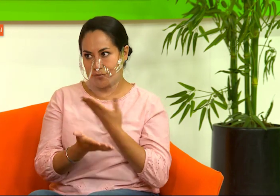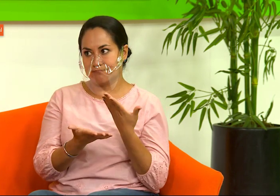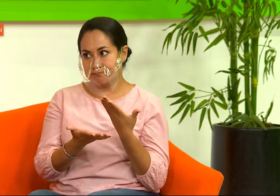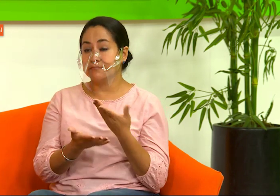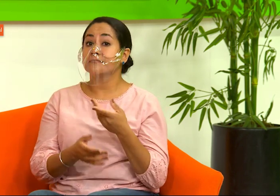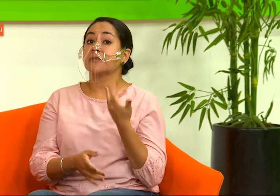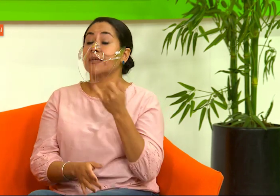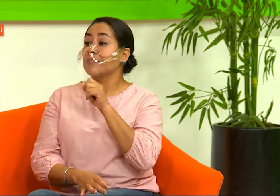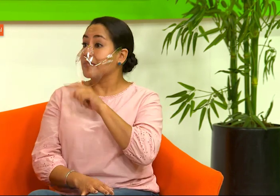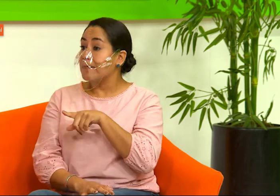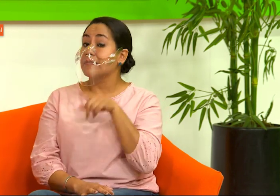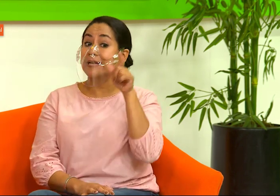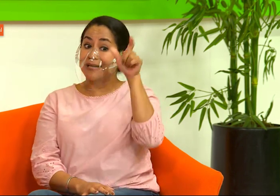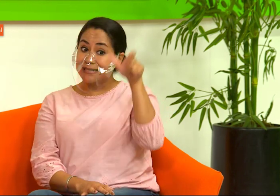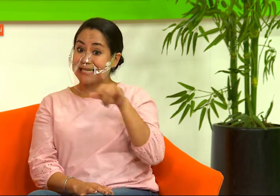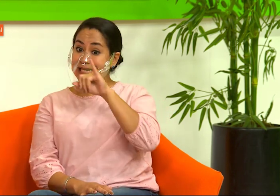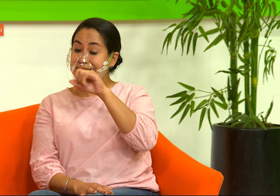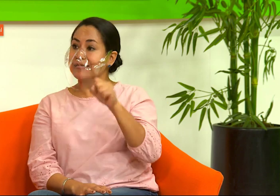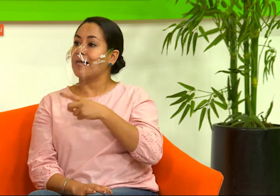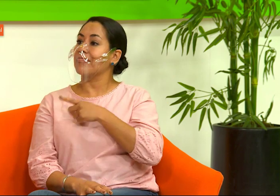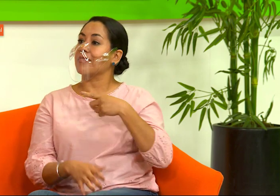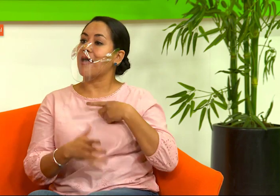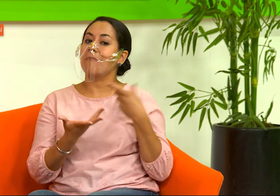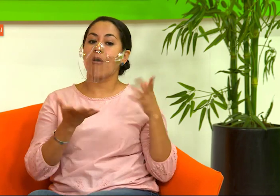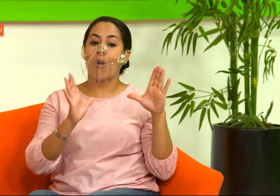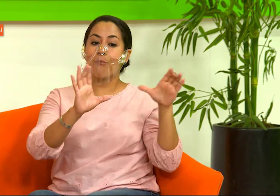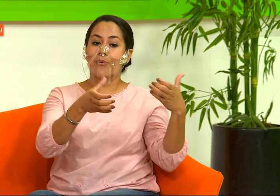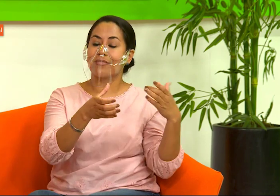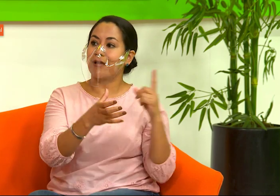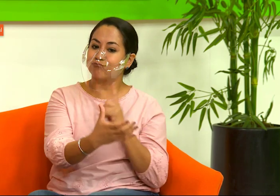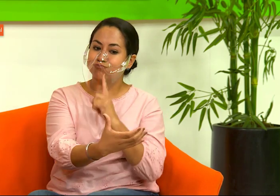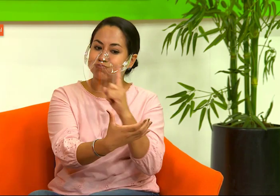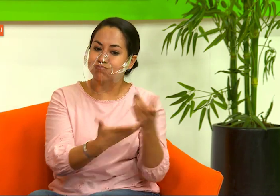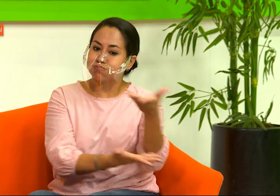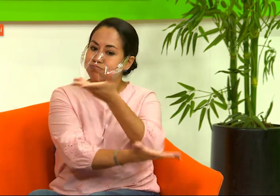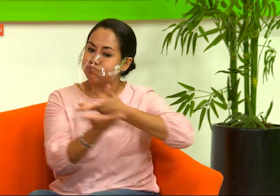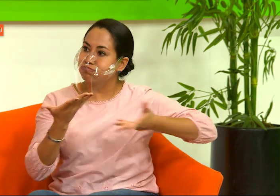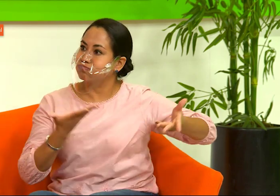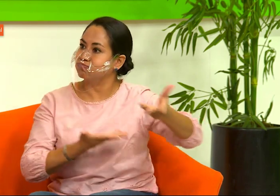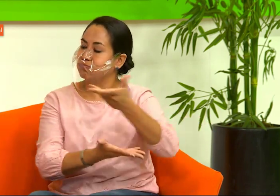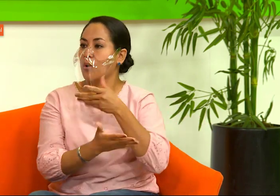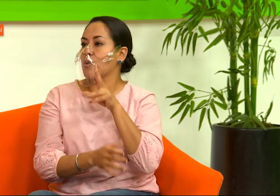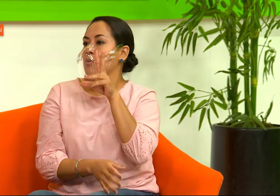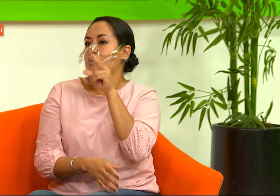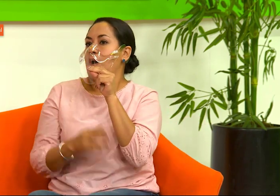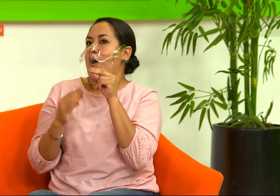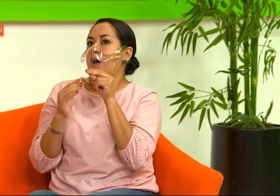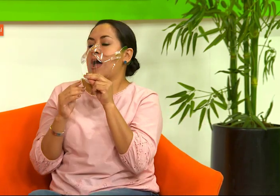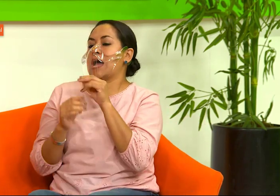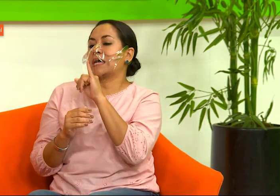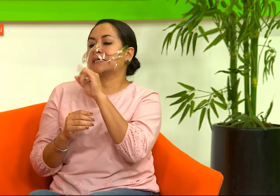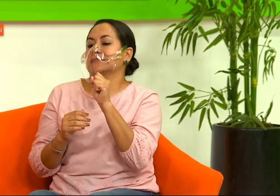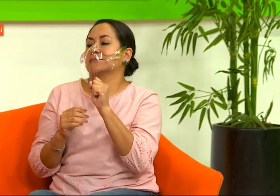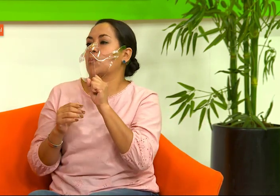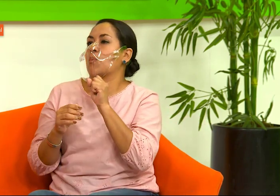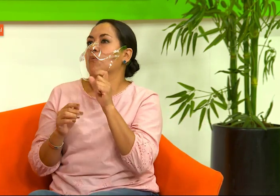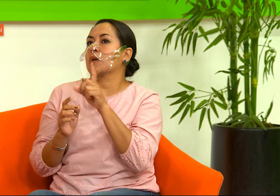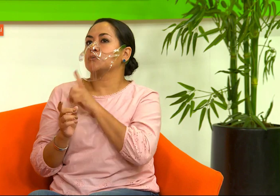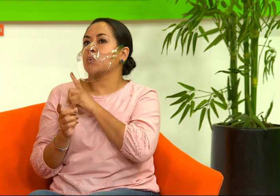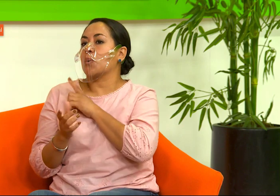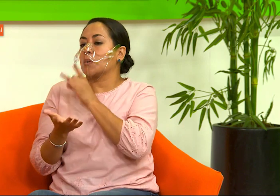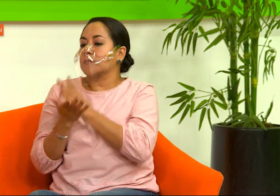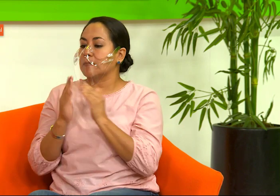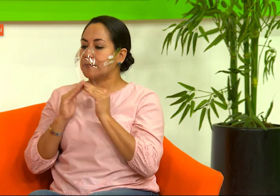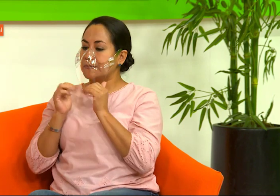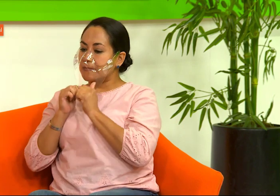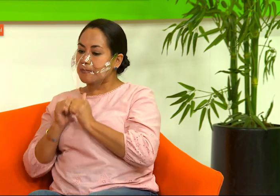al 100% ambas lenguas, ser 100% bilingüe. Y además estar en contacto permanente con la